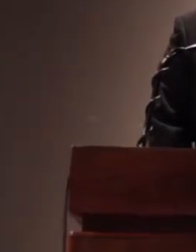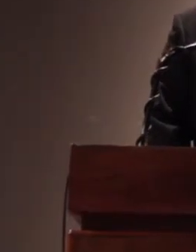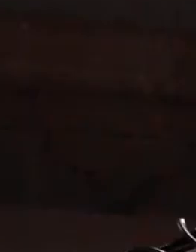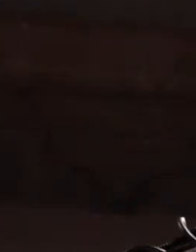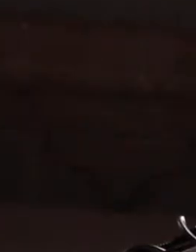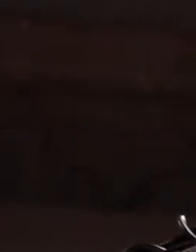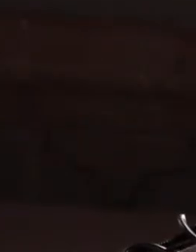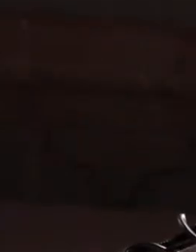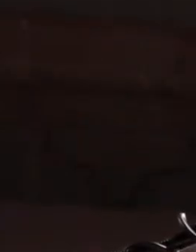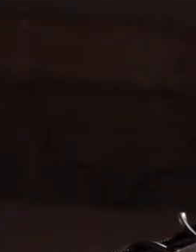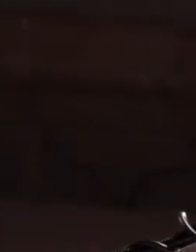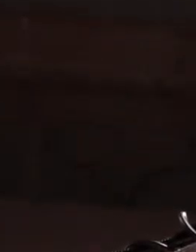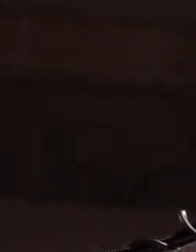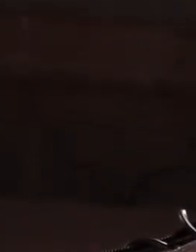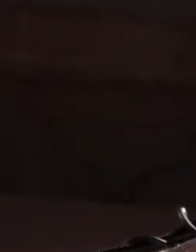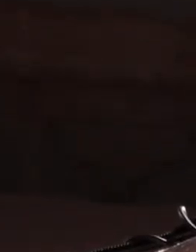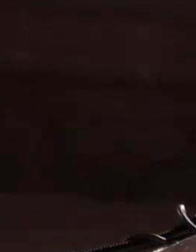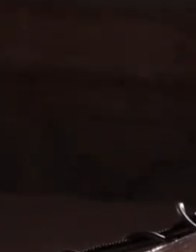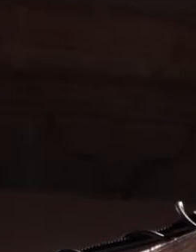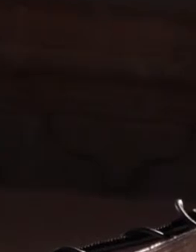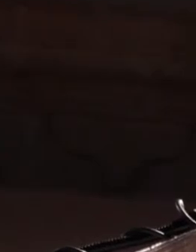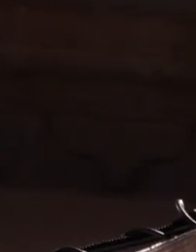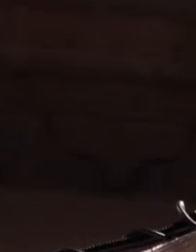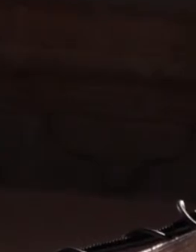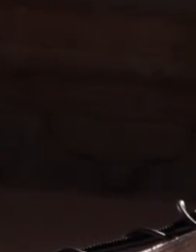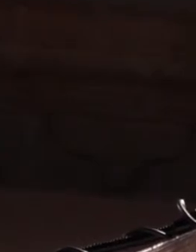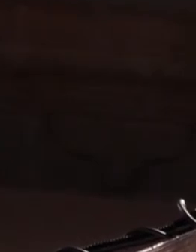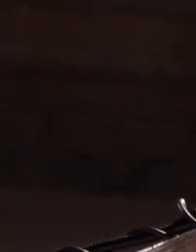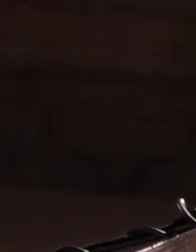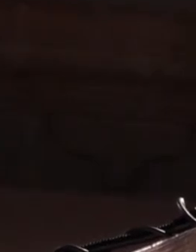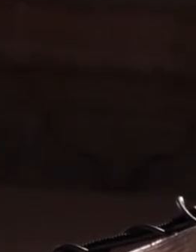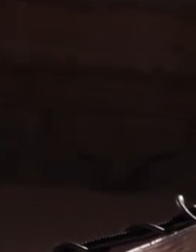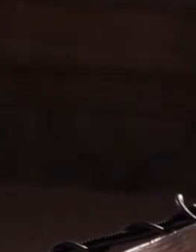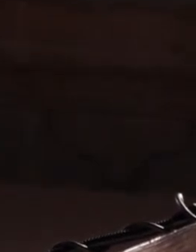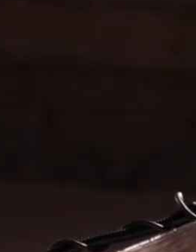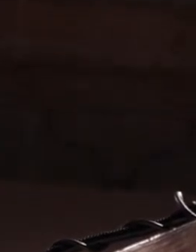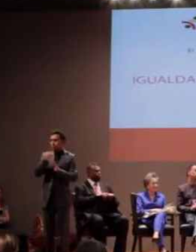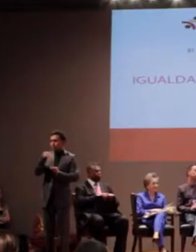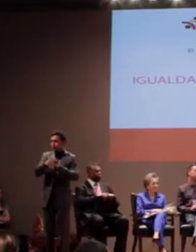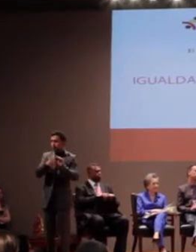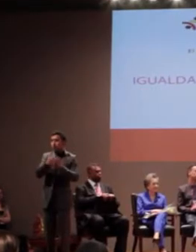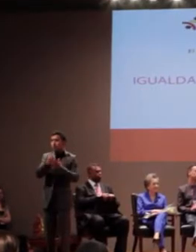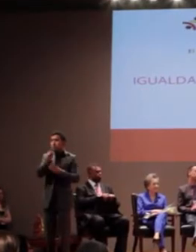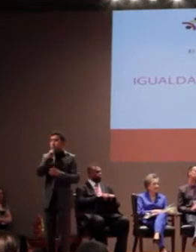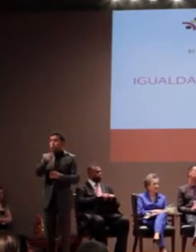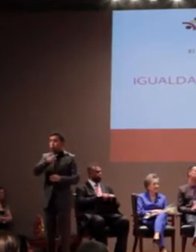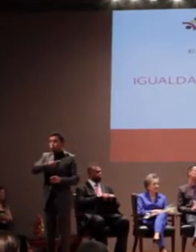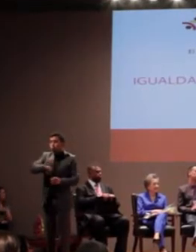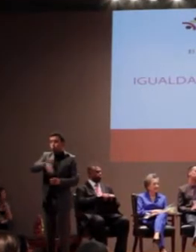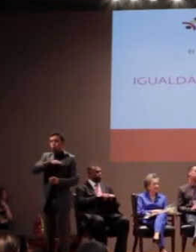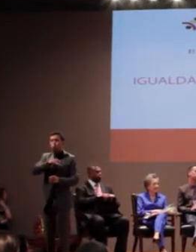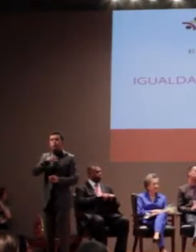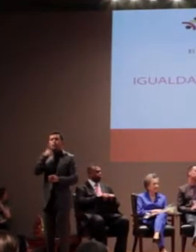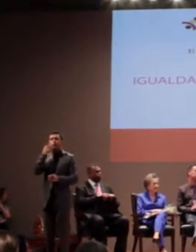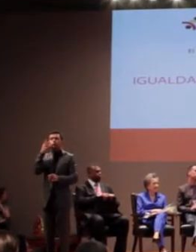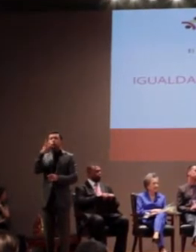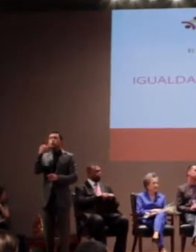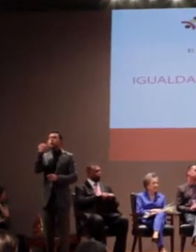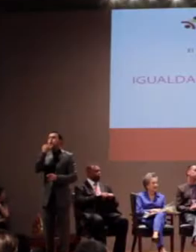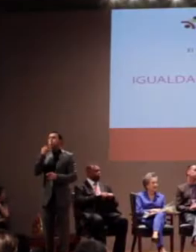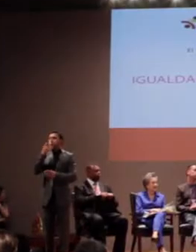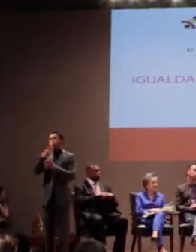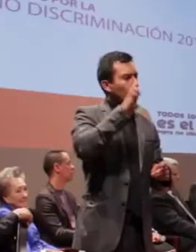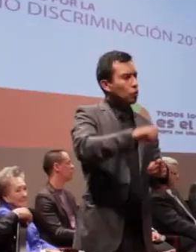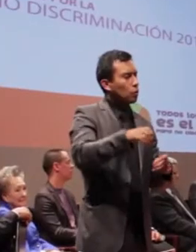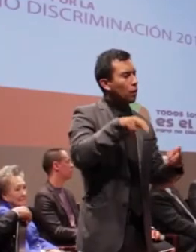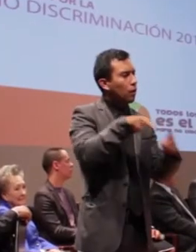la labor del ACNUR, en colaboración con el Gobierno de México y de organizaciones de la sociedad civil, ha significado un importante avance en